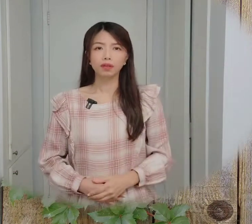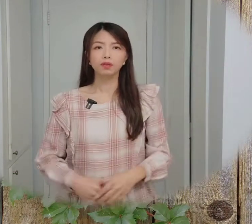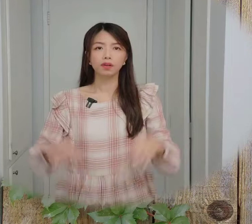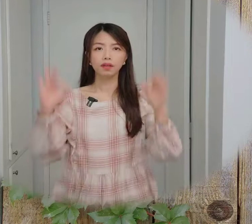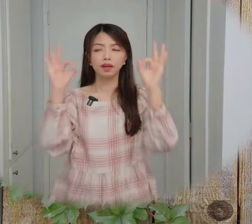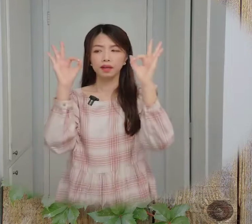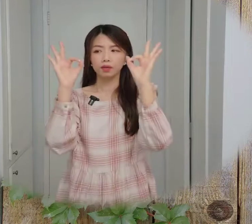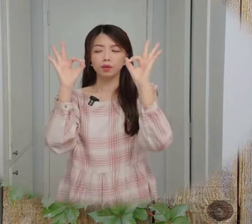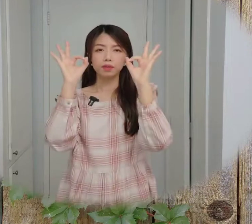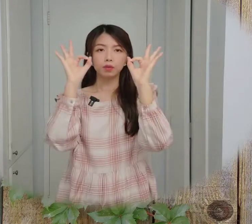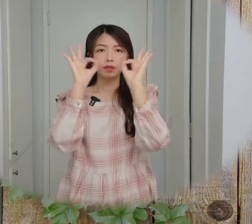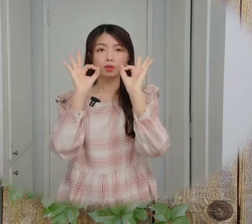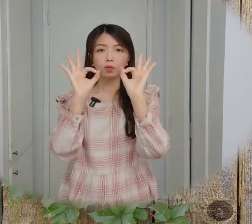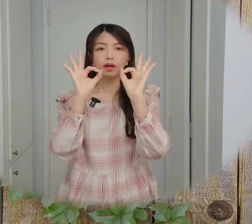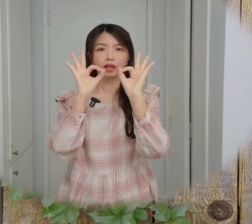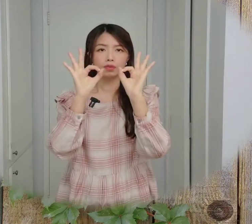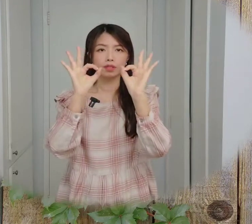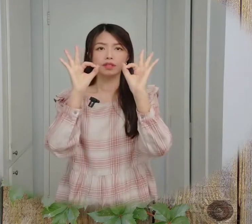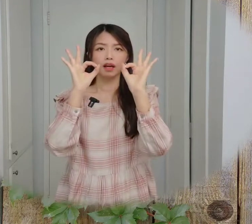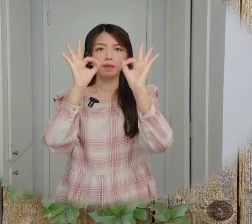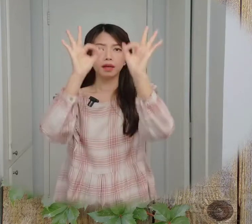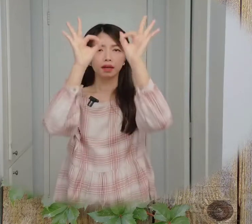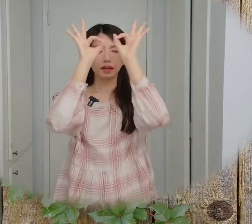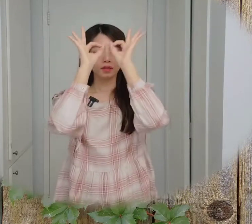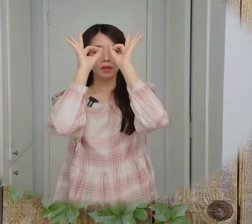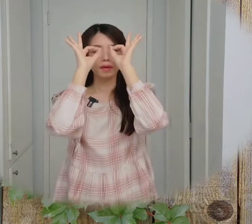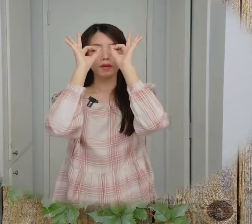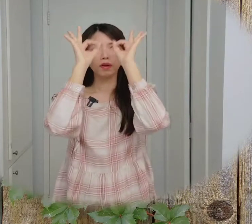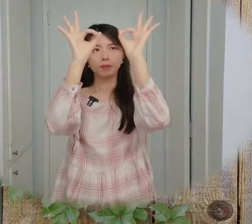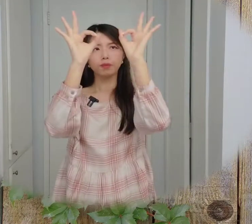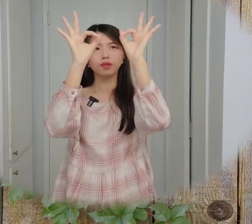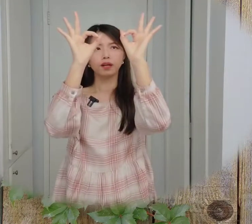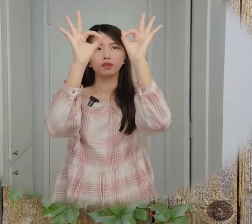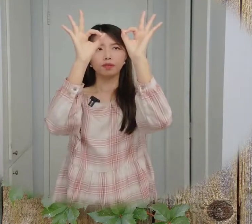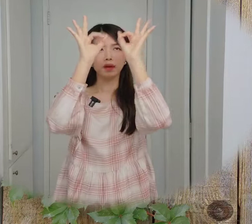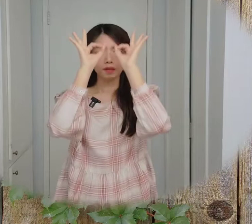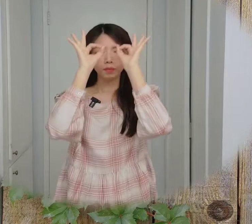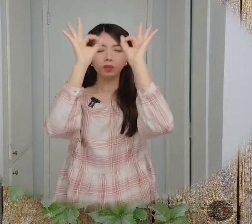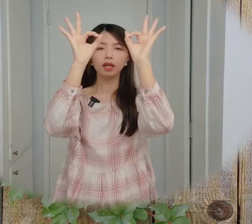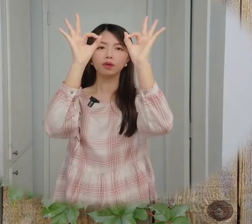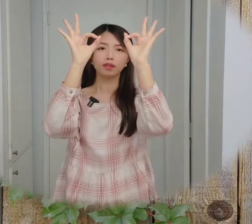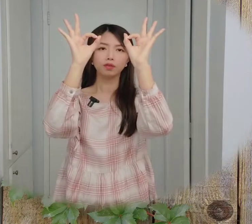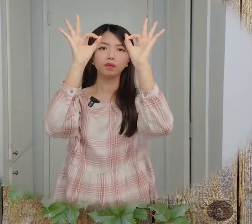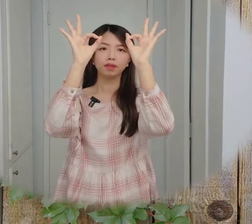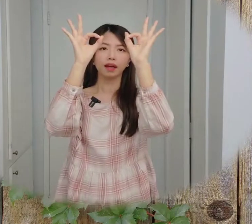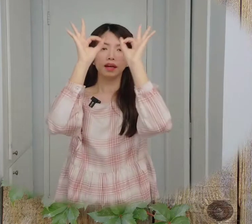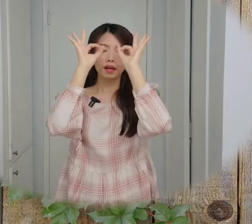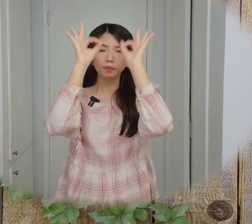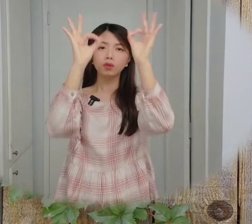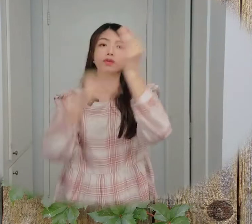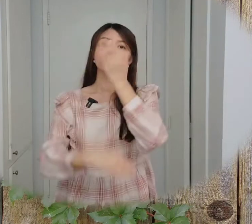보다라고 한 뜻의 수어는 양손 엄지검지를 동그랗게 붙이신 다음에 눈앞에서 앞으로 나가주시면 보다라고 한 뜻의